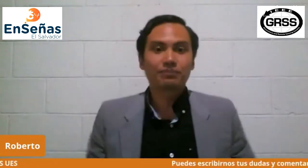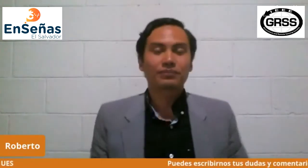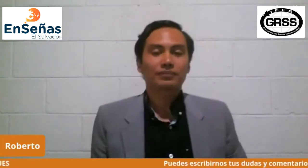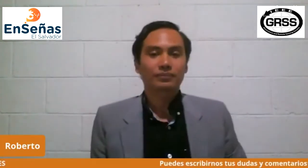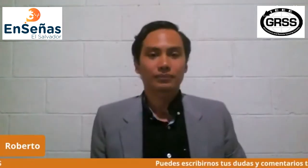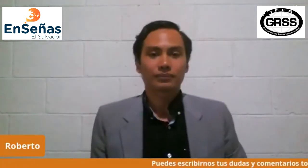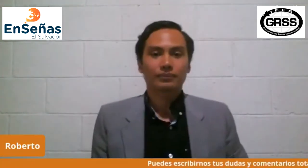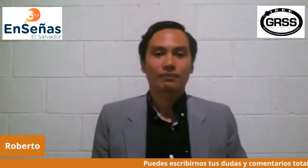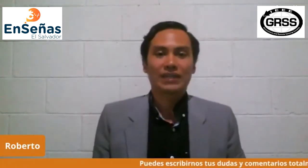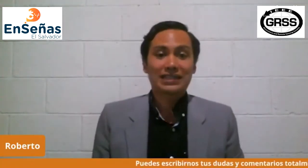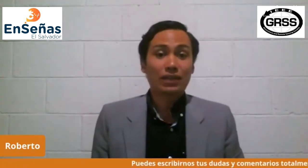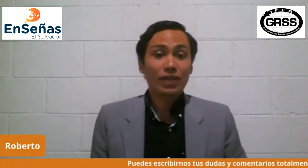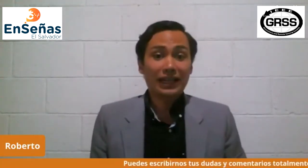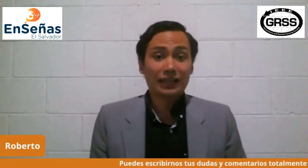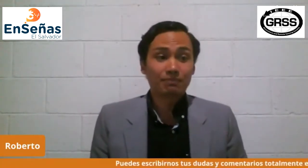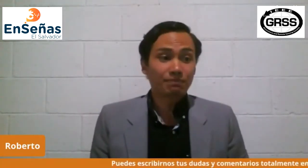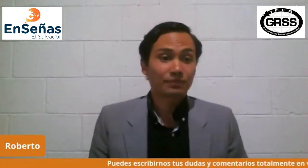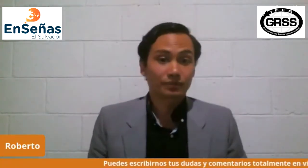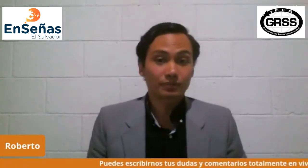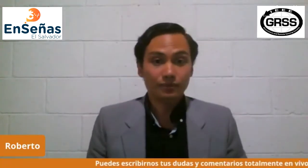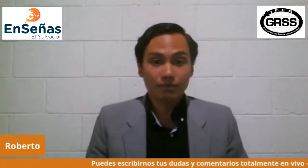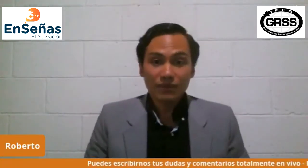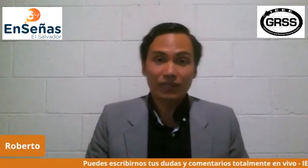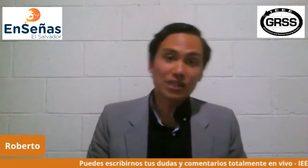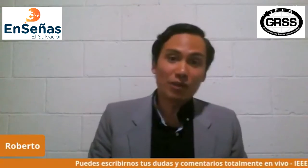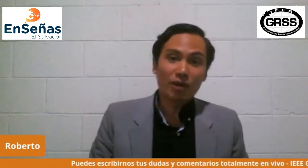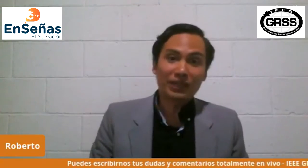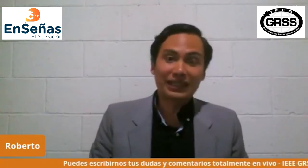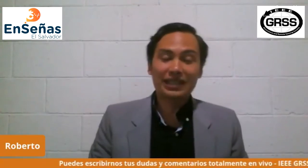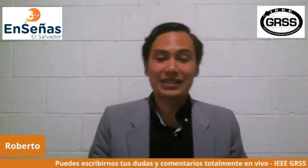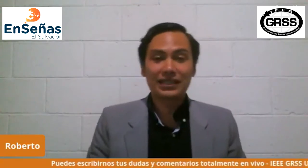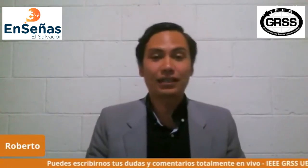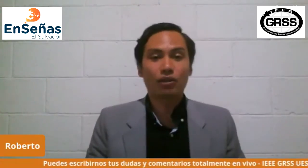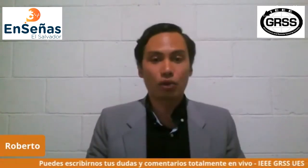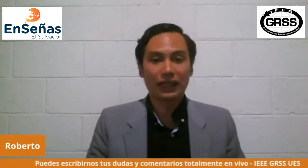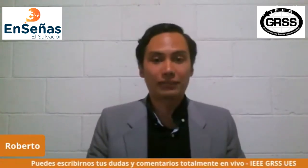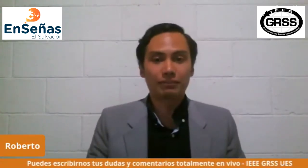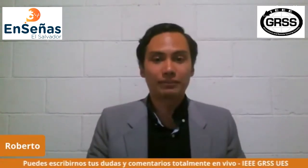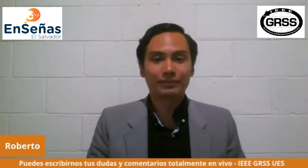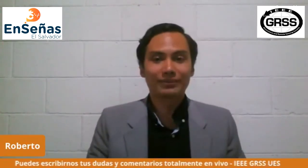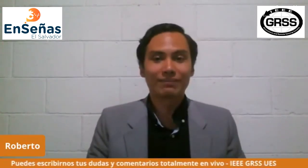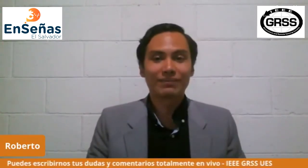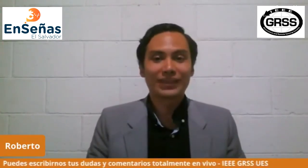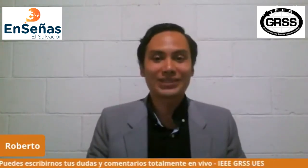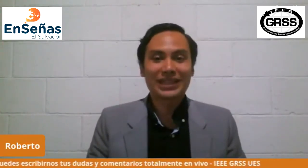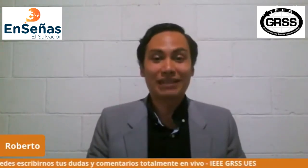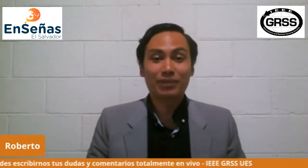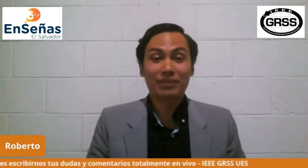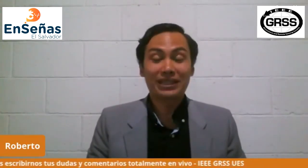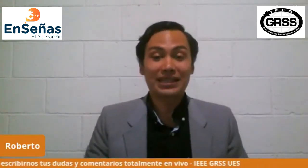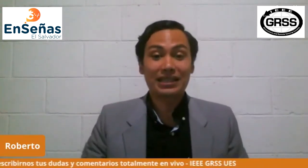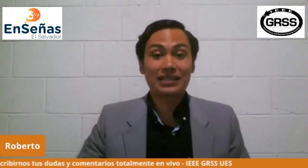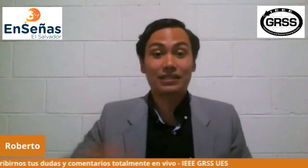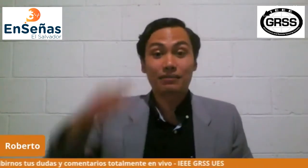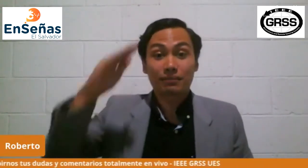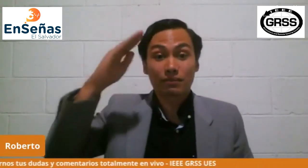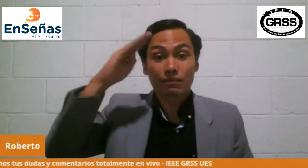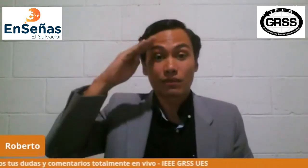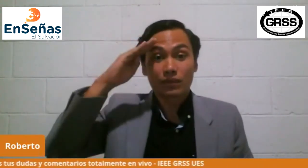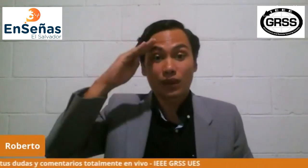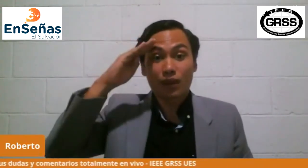es saludarla. Entonces vamos a aprender a decir hola. Entonces la primera seña